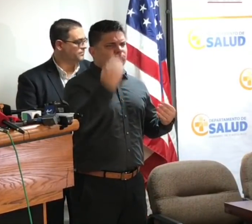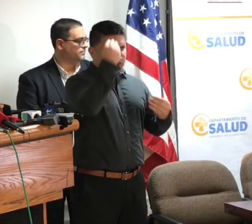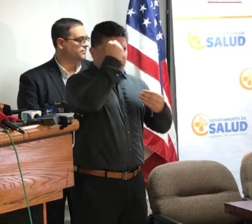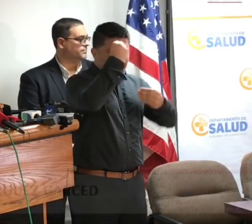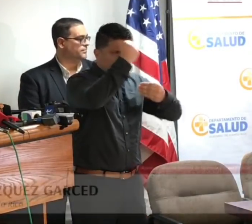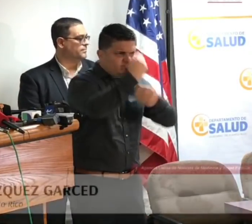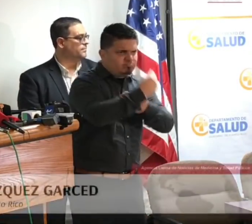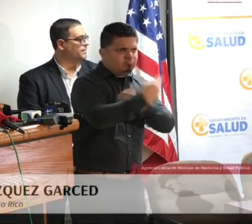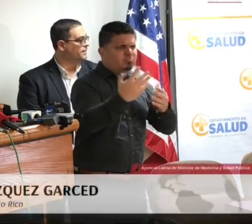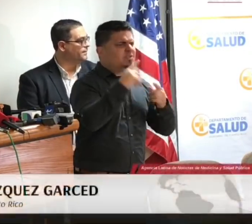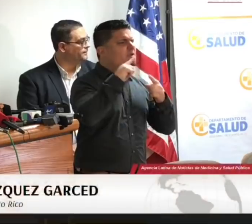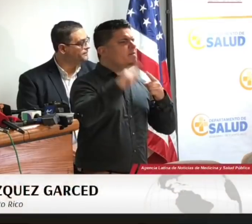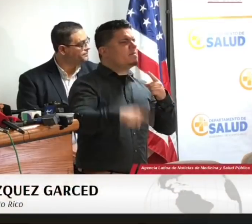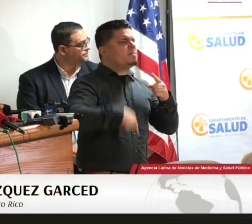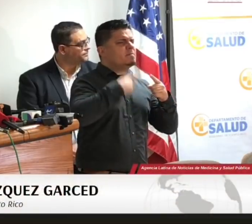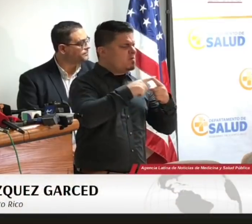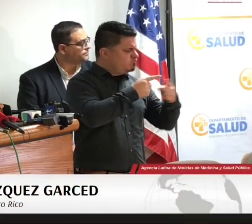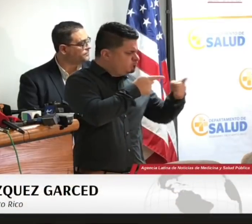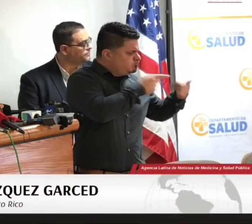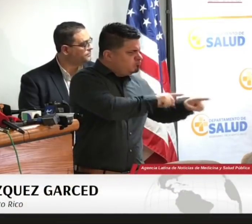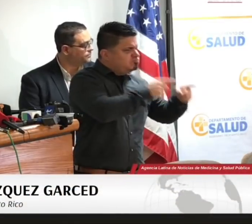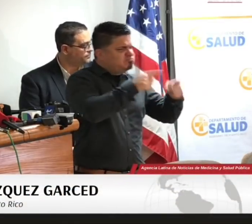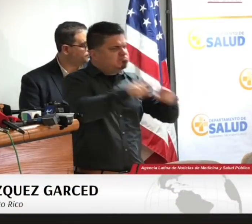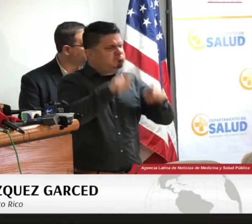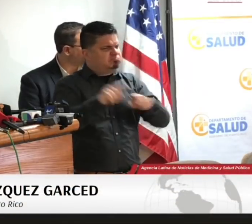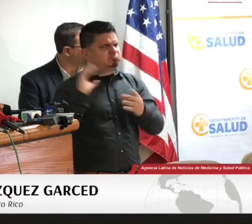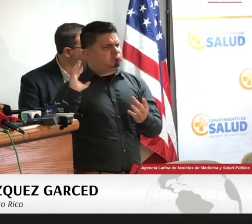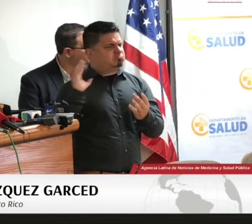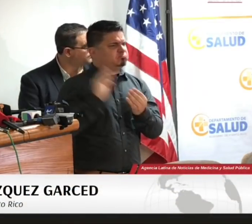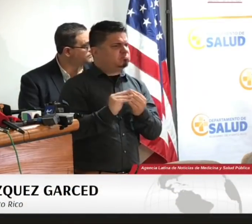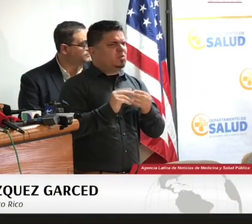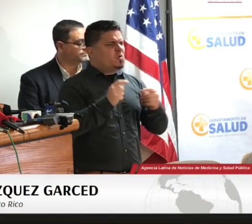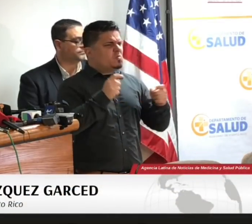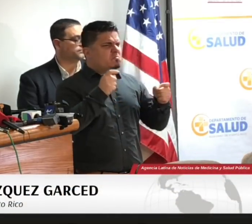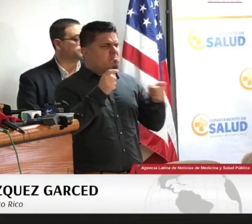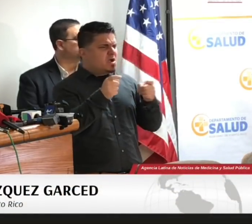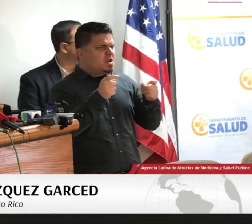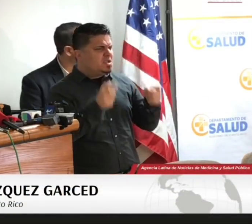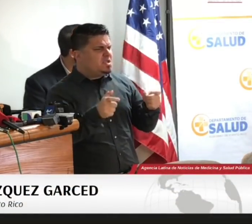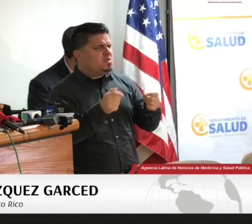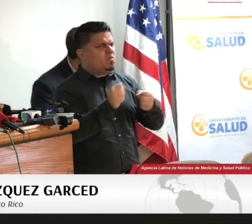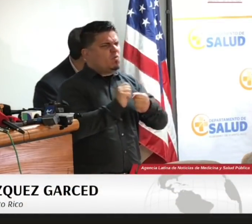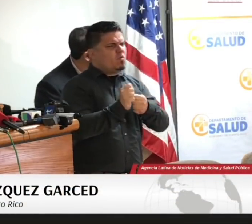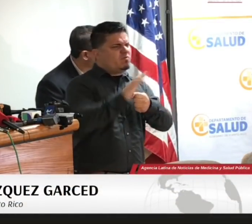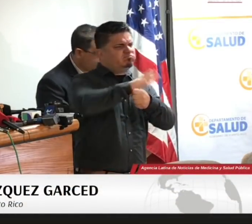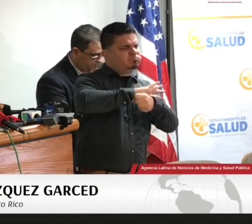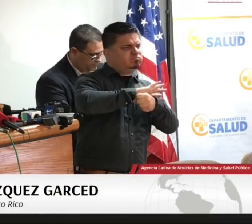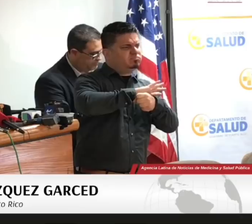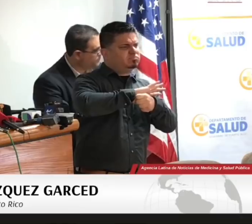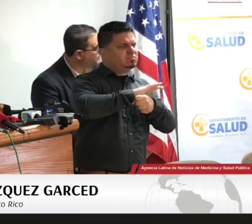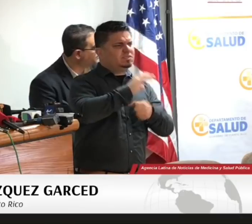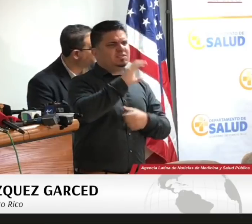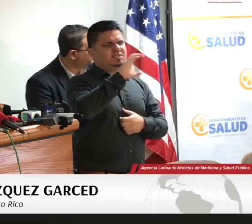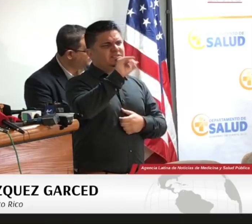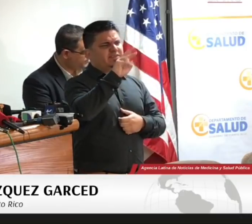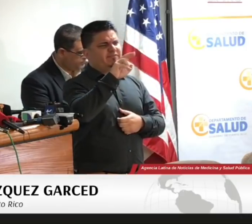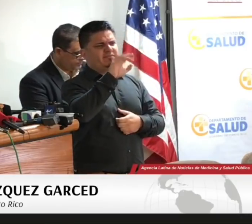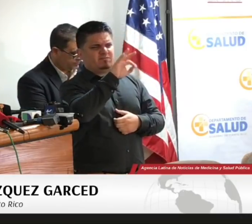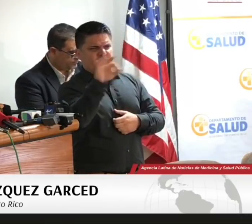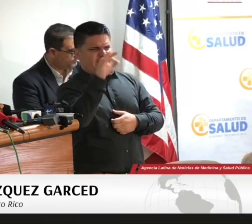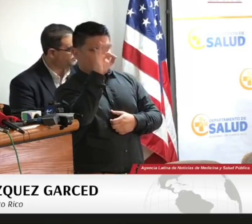estatus de la situación del manejo del coronavirus COVID-19 en Puerto Rico, que ustedes han